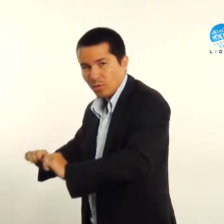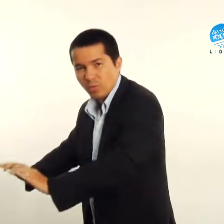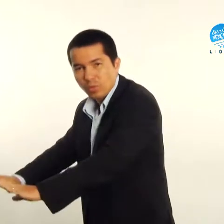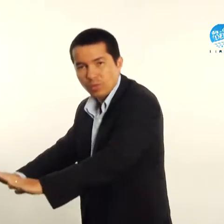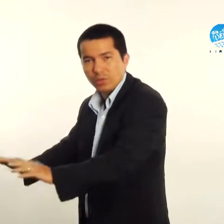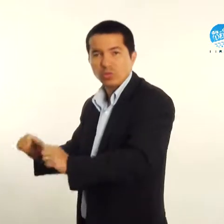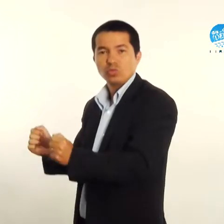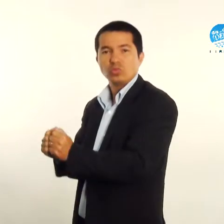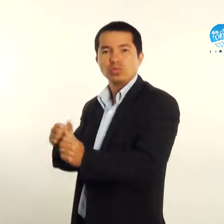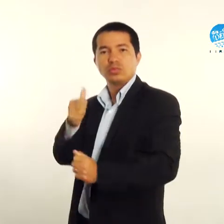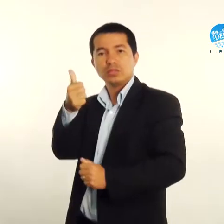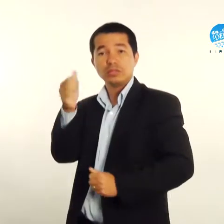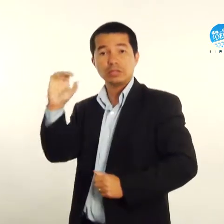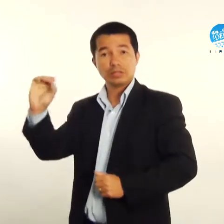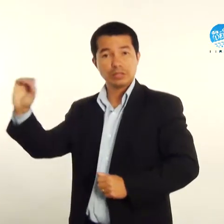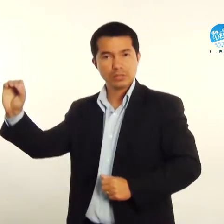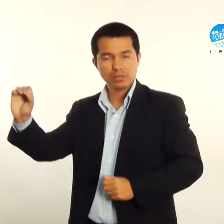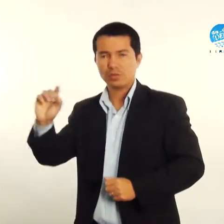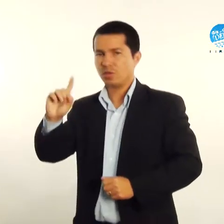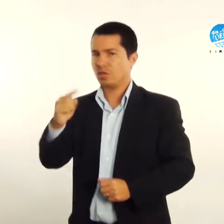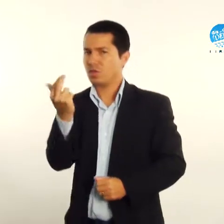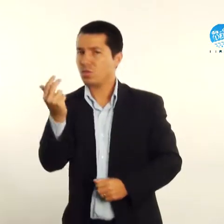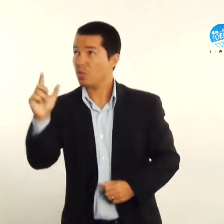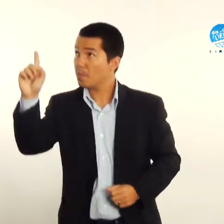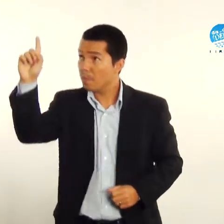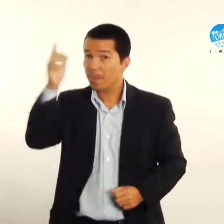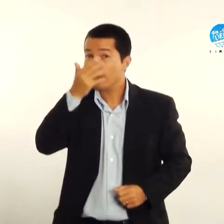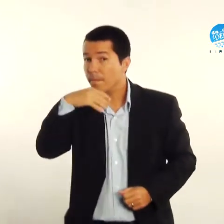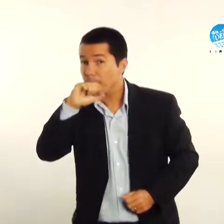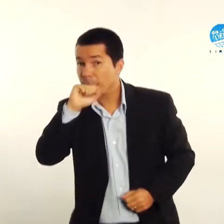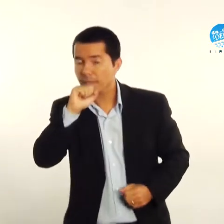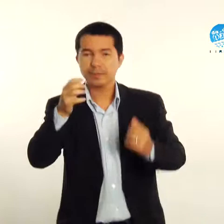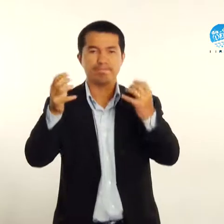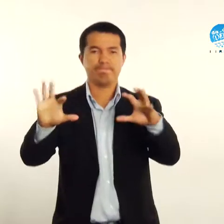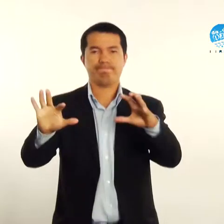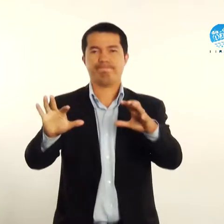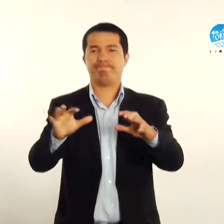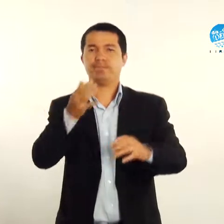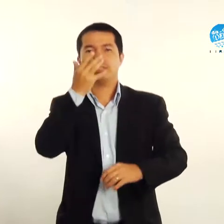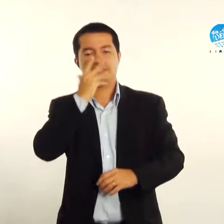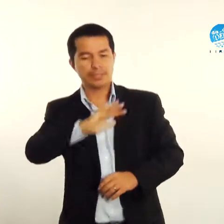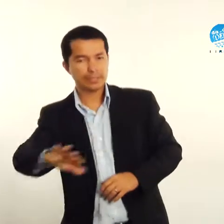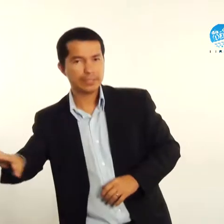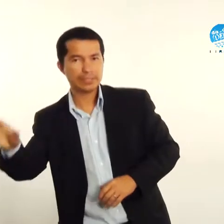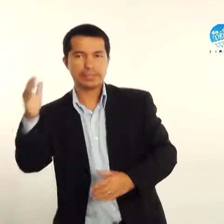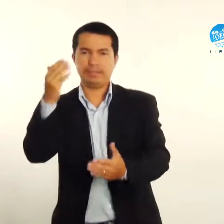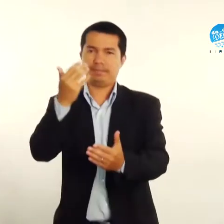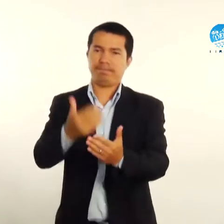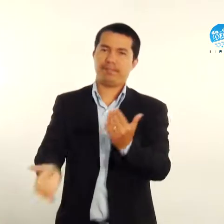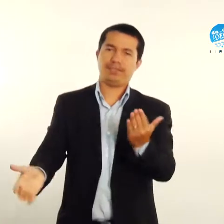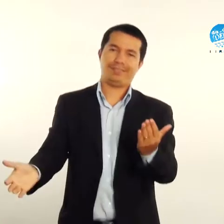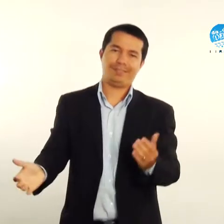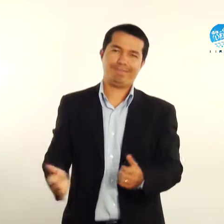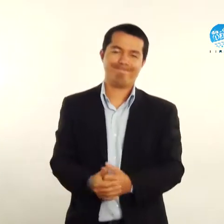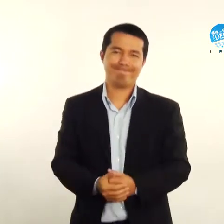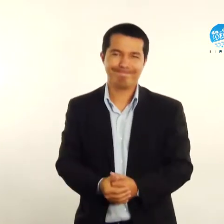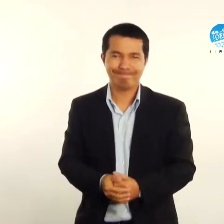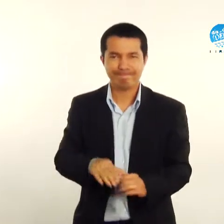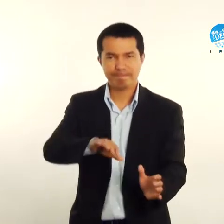nos céus não quer que nenhum destes pequeninos se perca. É interessante